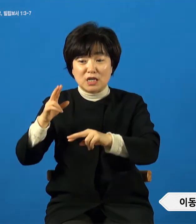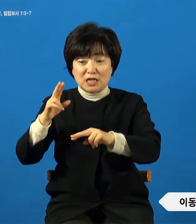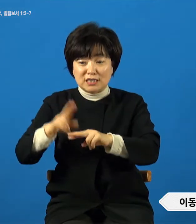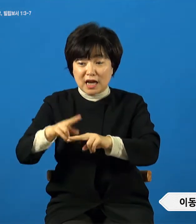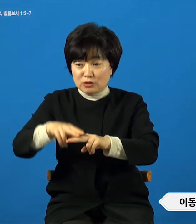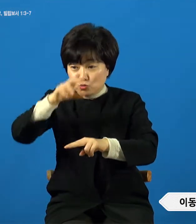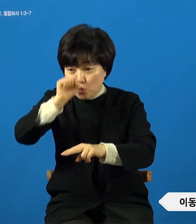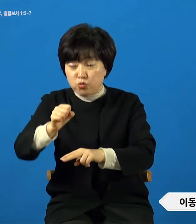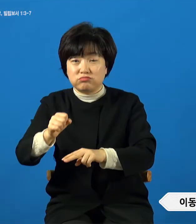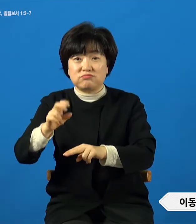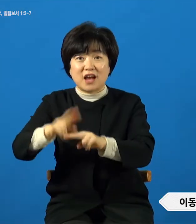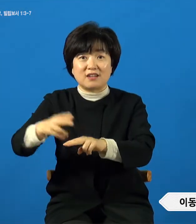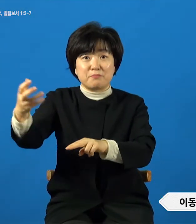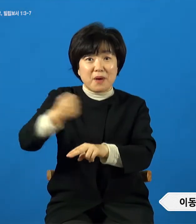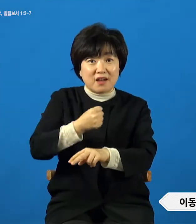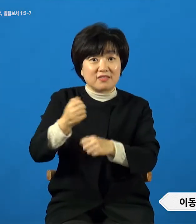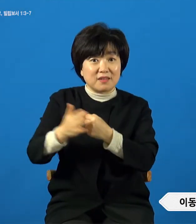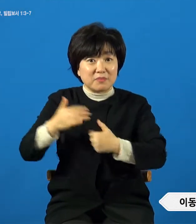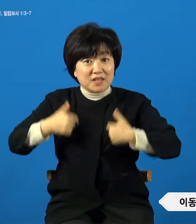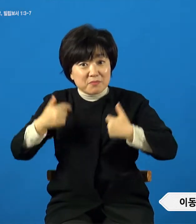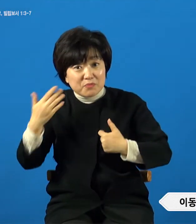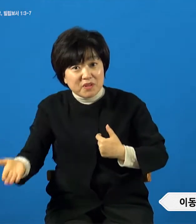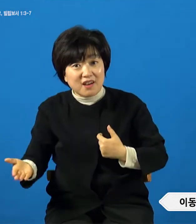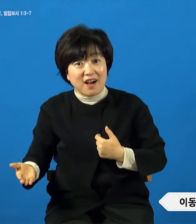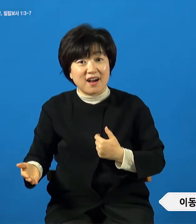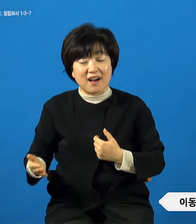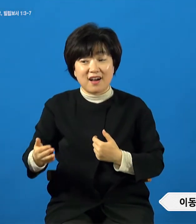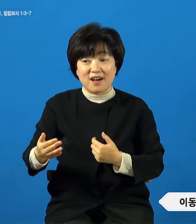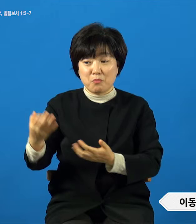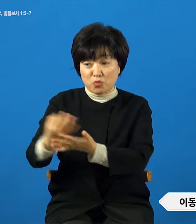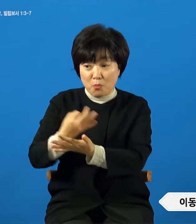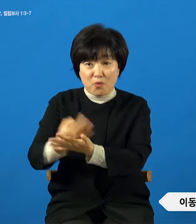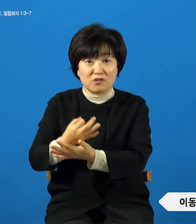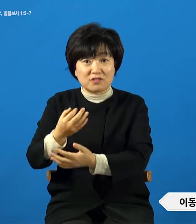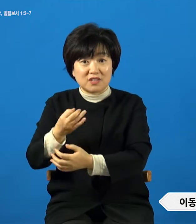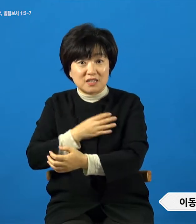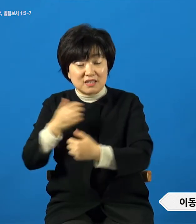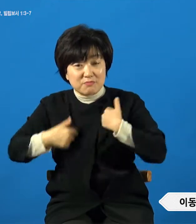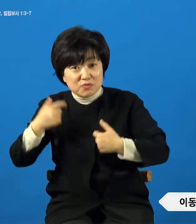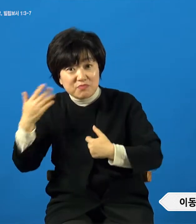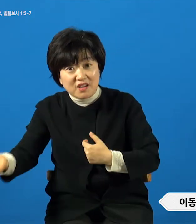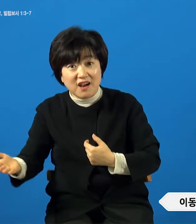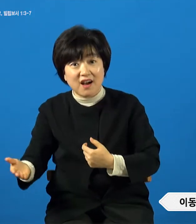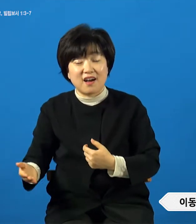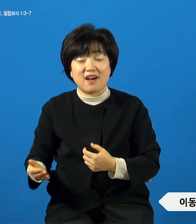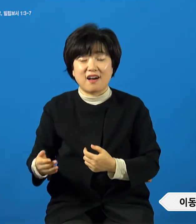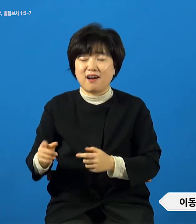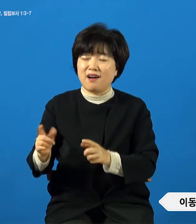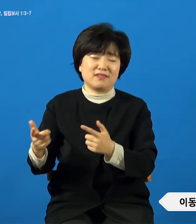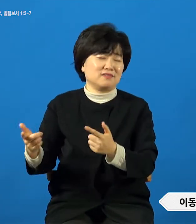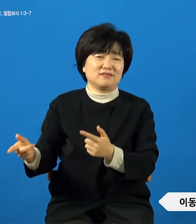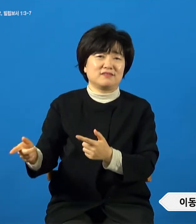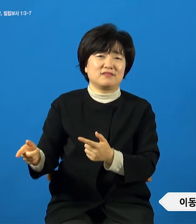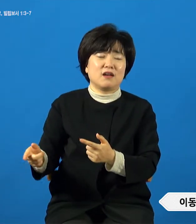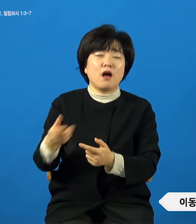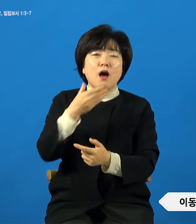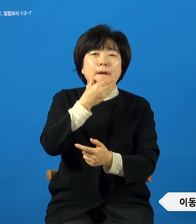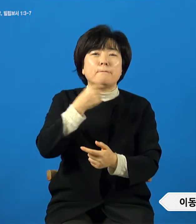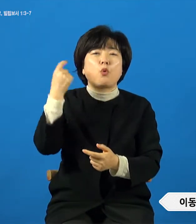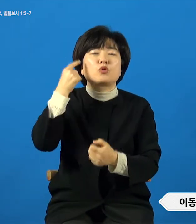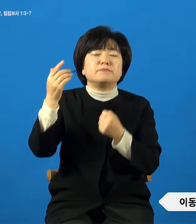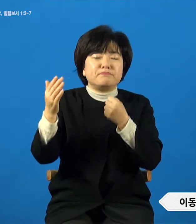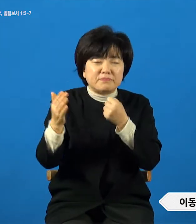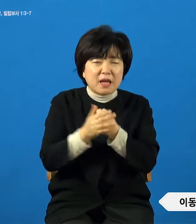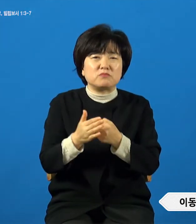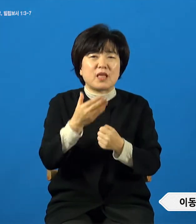아니에요. 자, 뭐 때문에 기뻐한다고요? 복음 때문에. 사람을 살리는 복음, 인생을 변화시키는 복음,